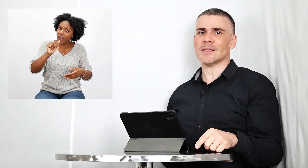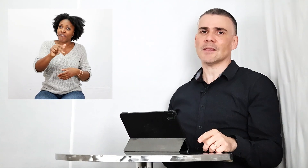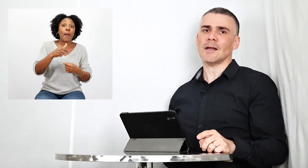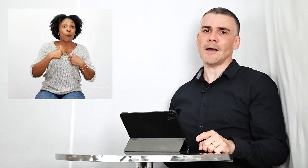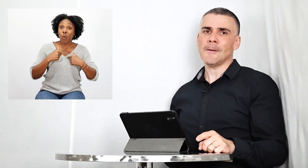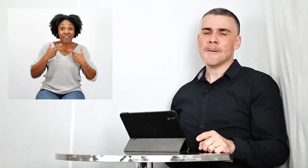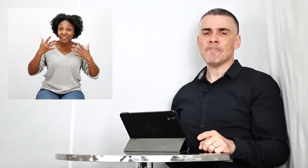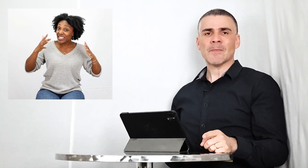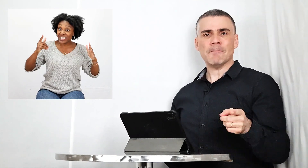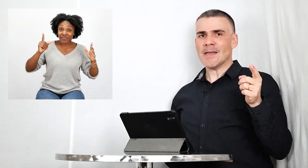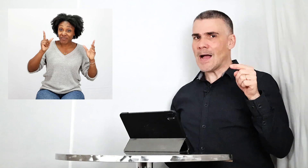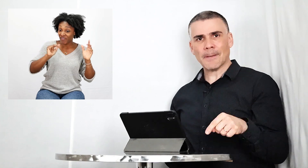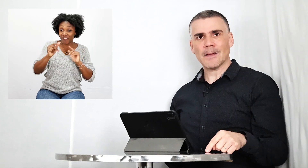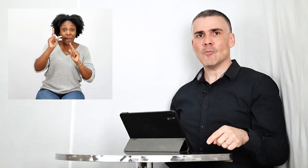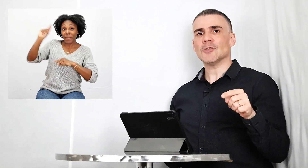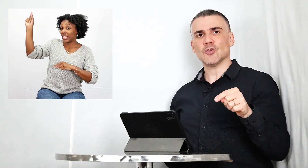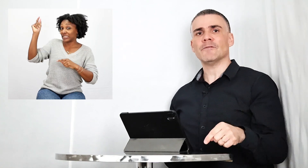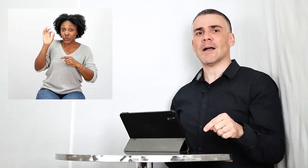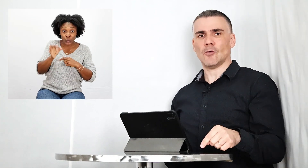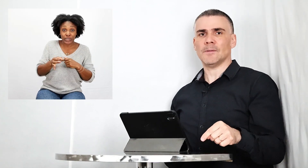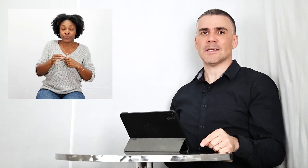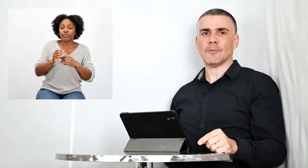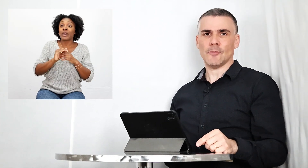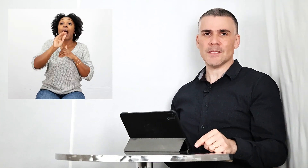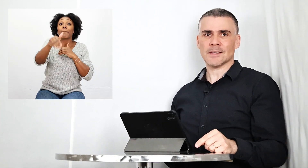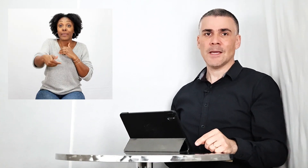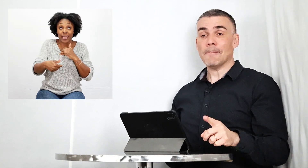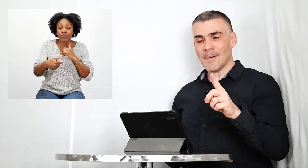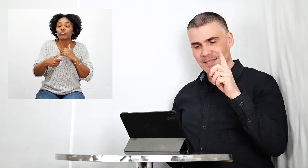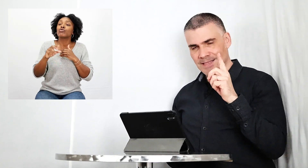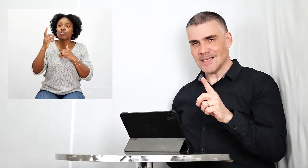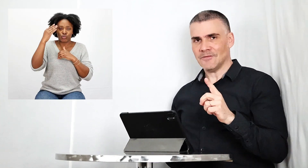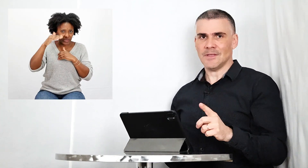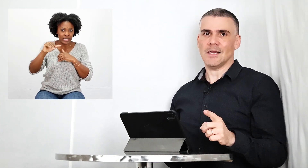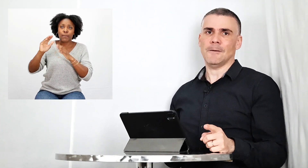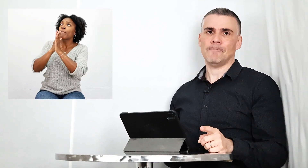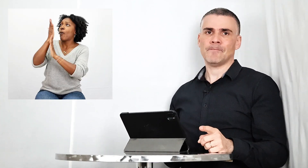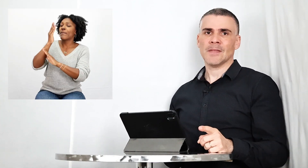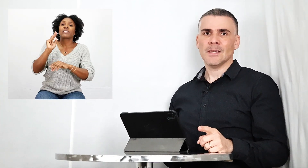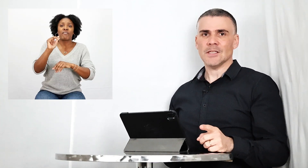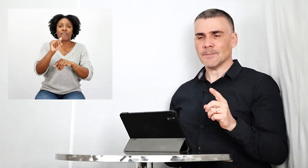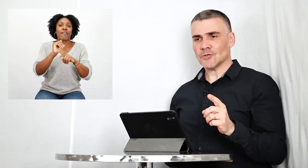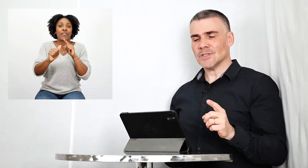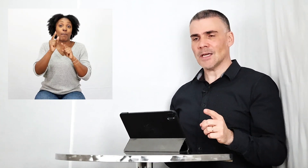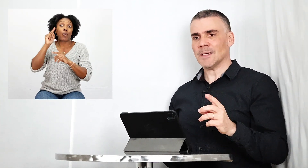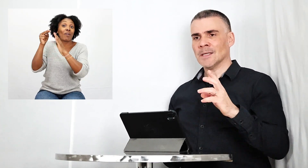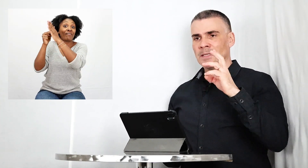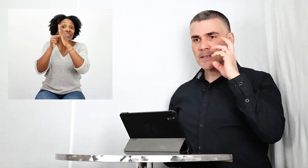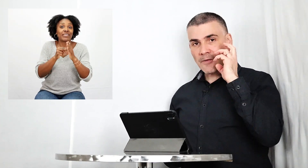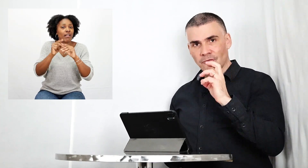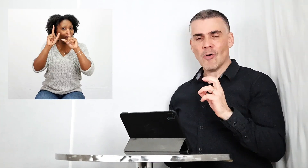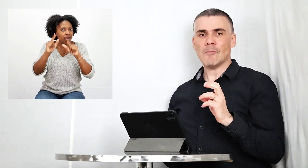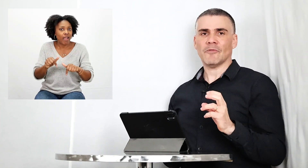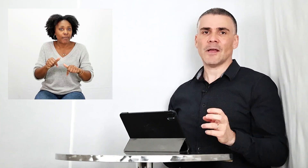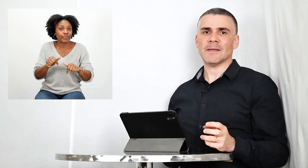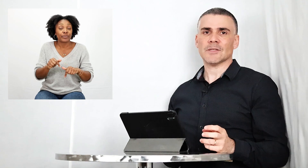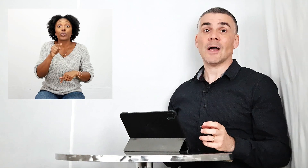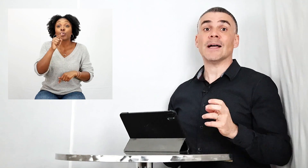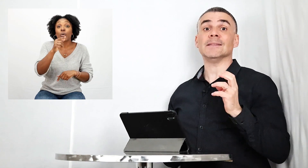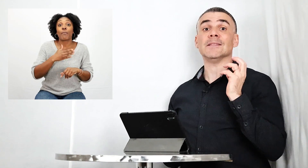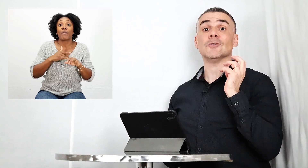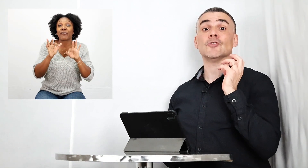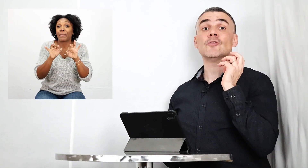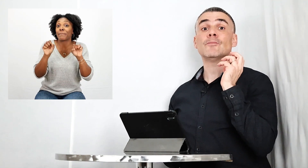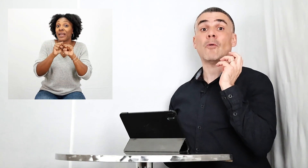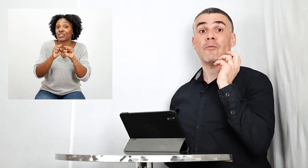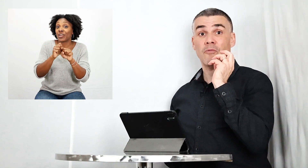plus sur cette terre-là, mais après moi, Dieu va accomplir sa promesse parce qu'il est fidèle. Et j'aimerais te dire, eh bien, ta foi, mon frère, ma sœur,